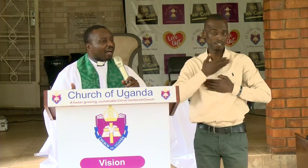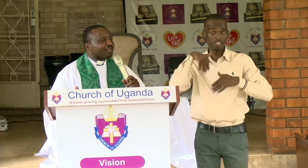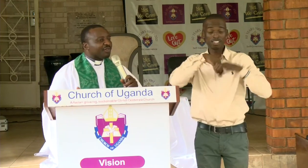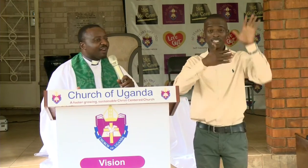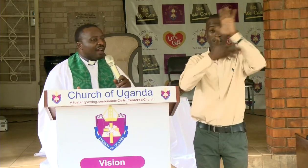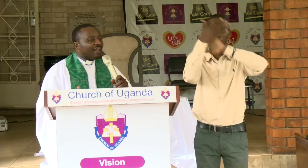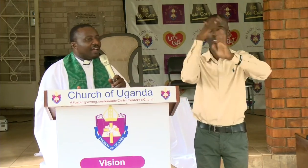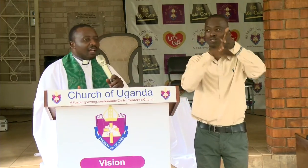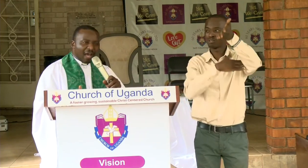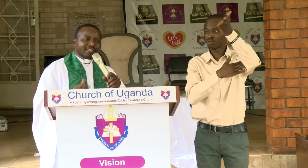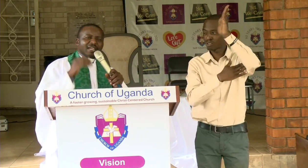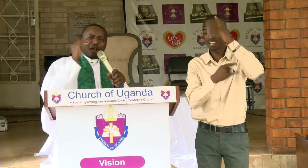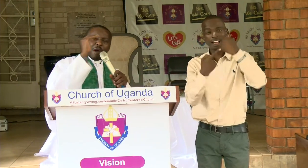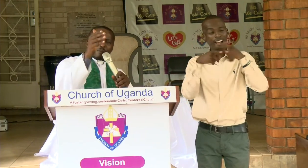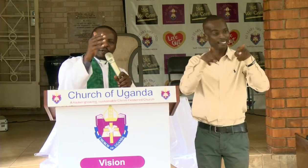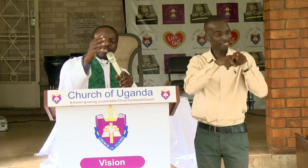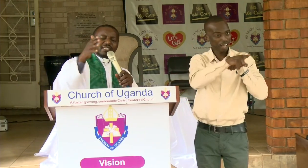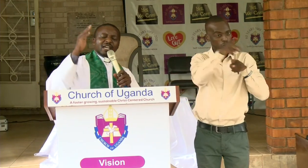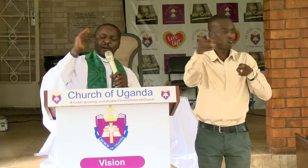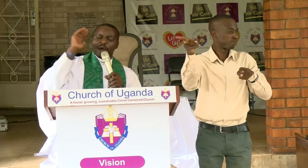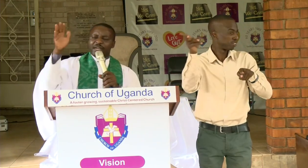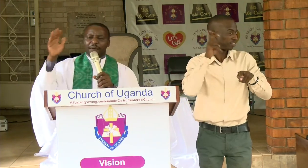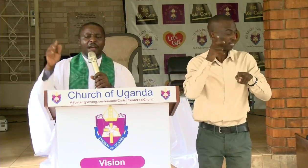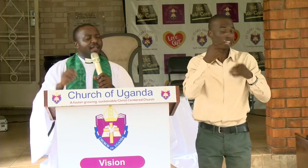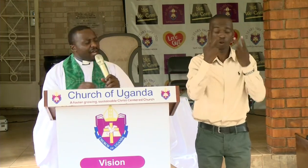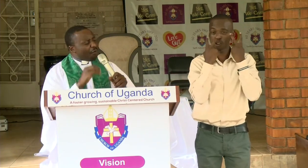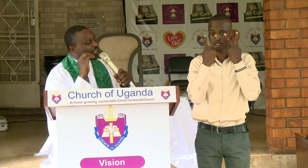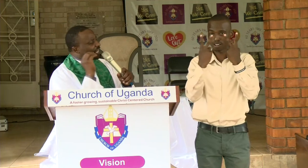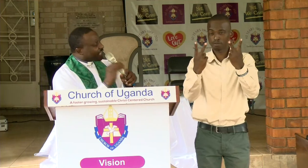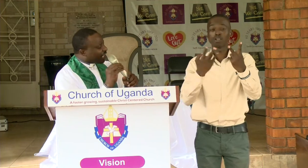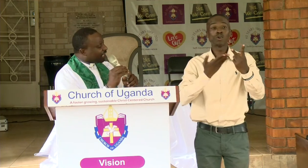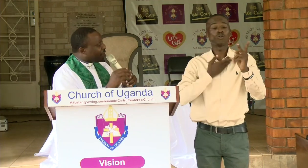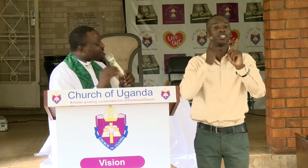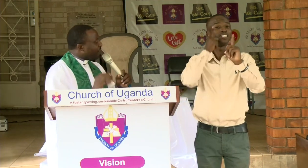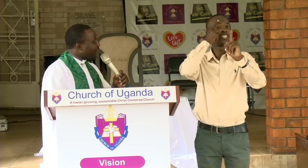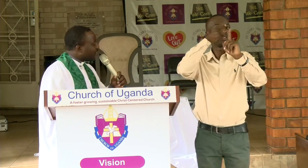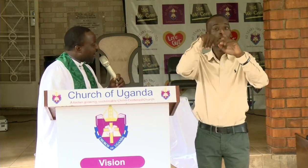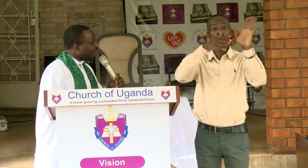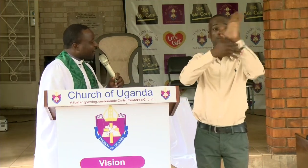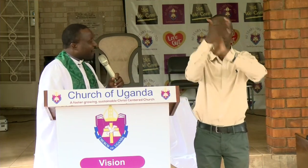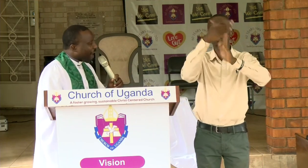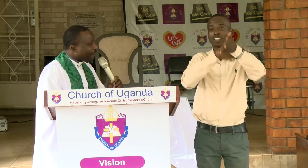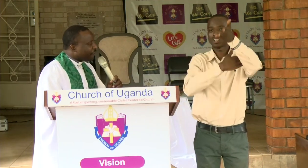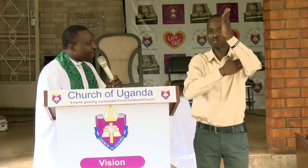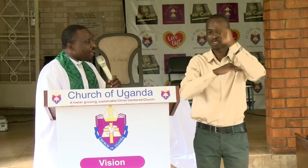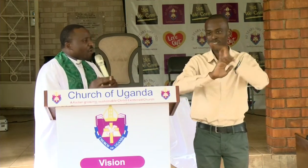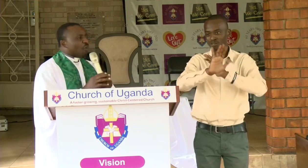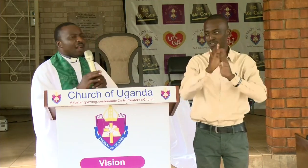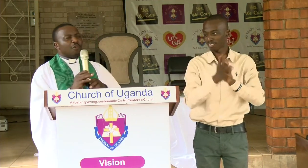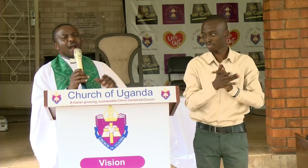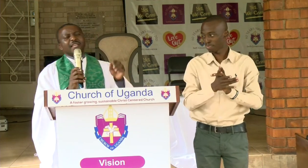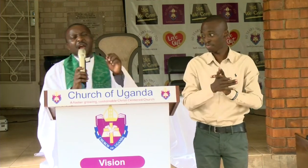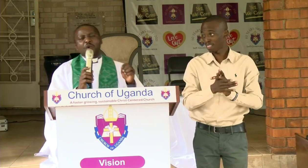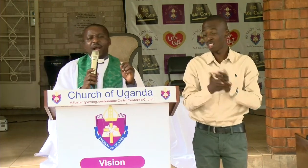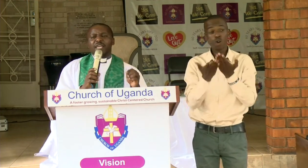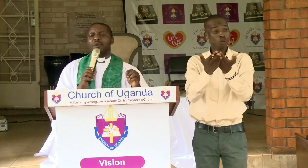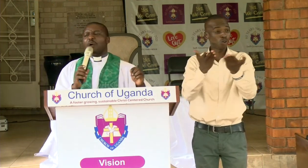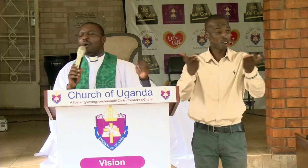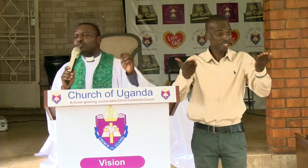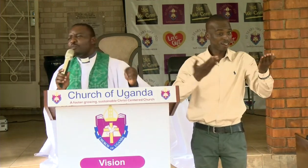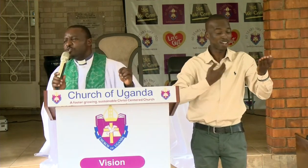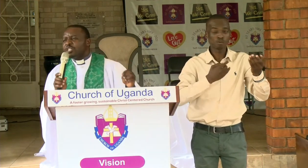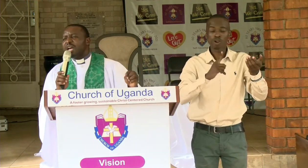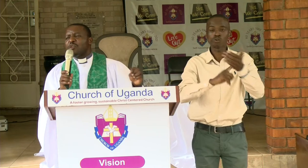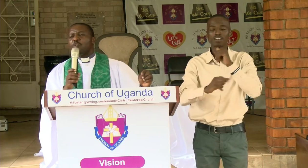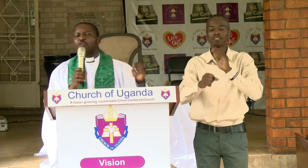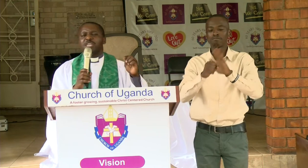maaso ga Katonda. Ate nawe wampuliriza nawe wandaba, nawe olina ekigendererwa kyo mu maaso ga Katonda. Waliwo ali awo nga ye